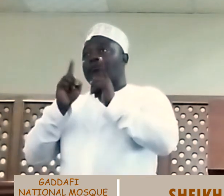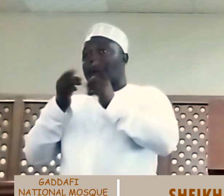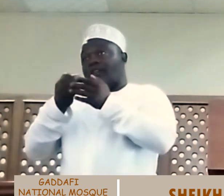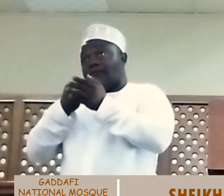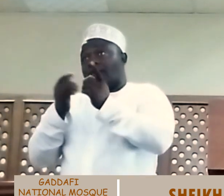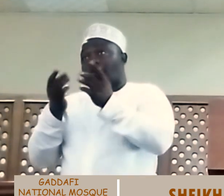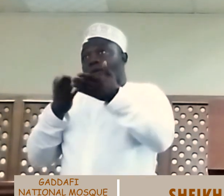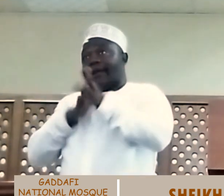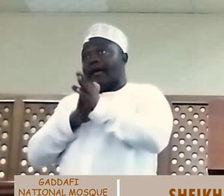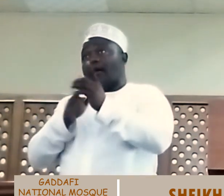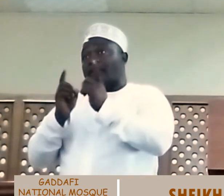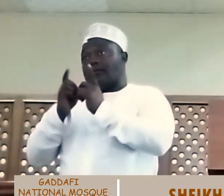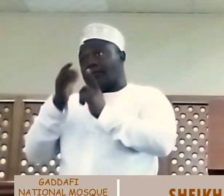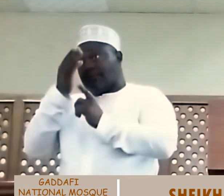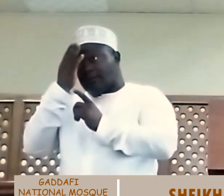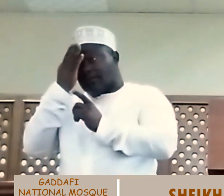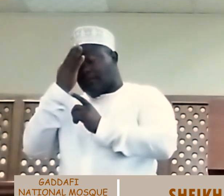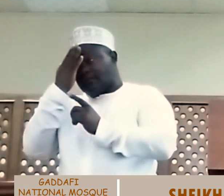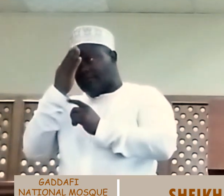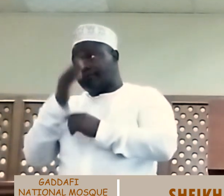إلا وأنتم مسلمون